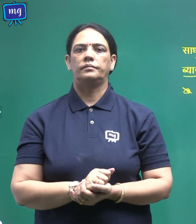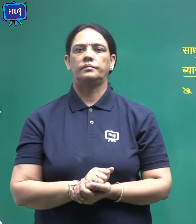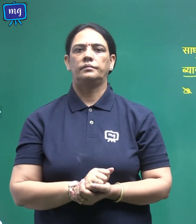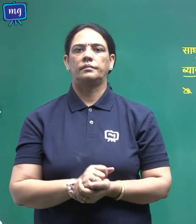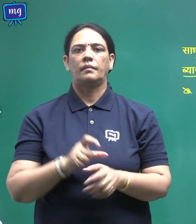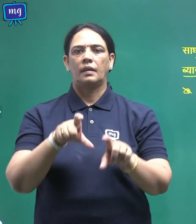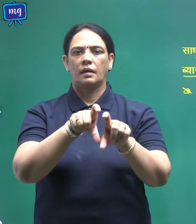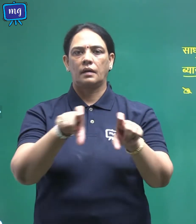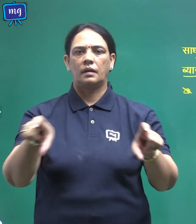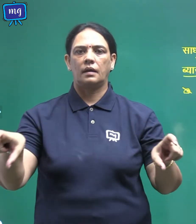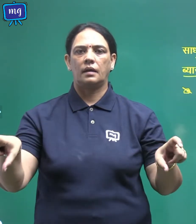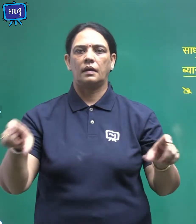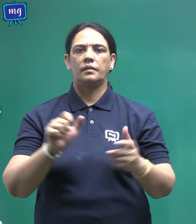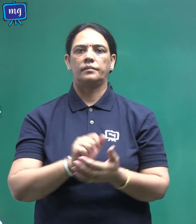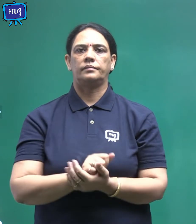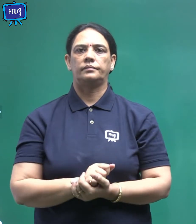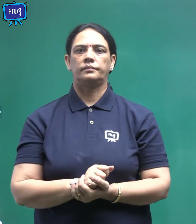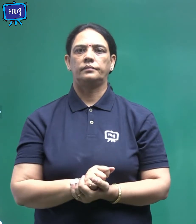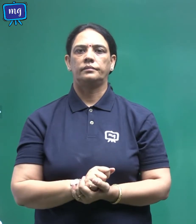समझ आ गया?